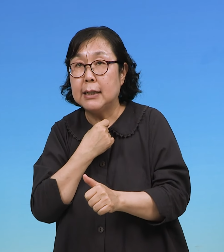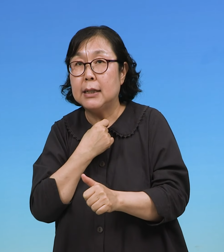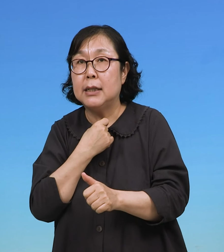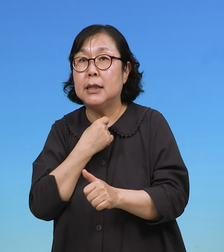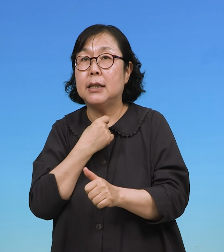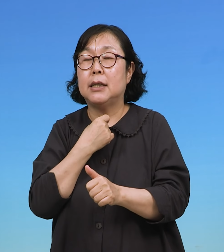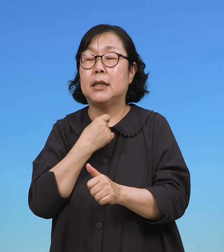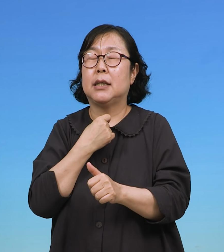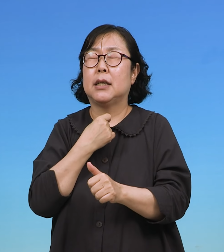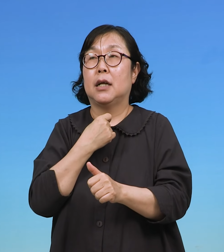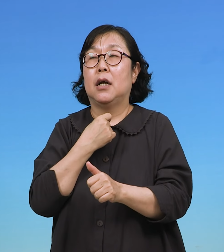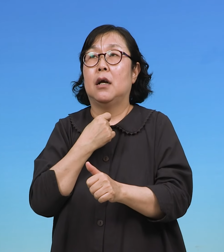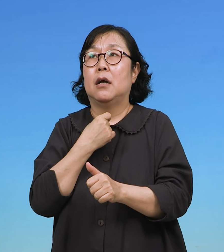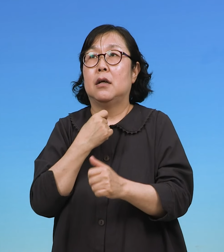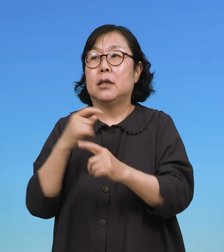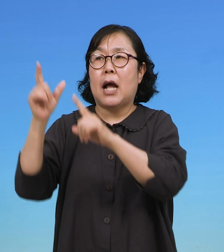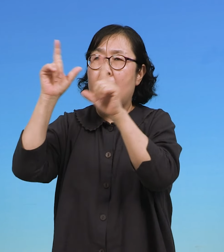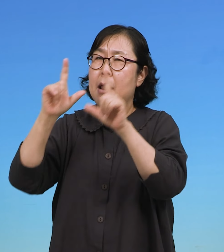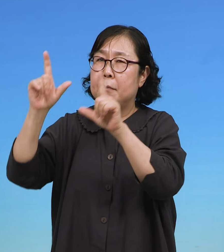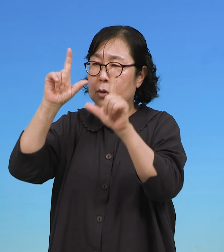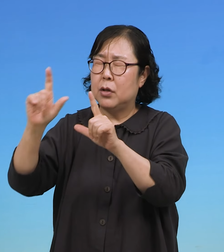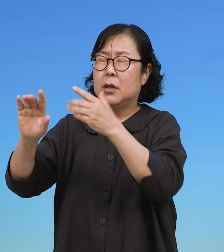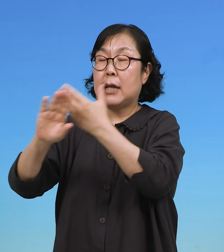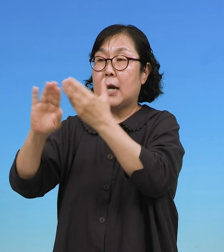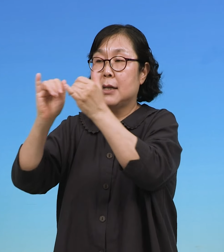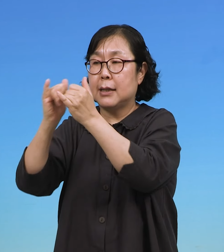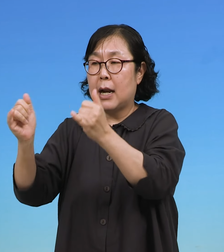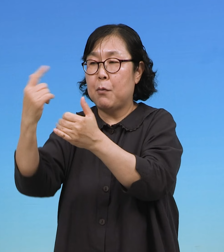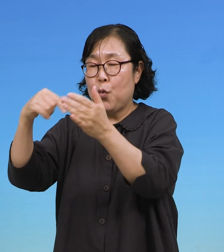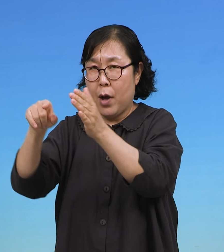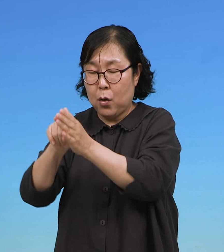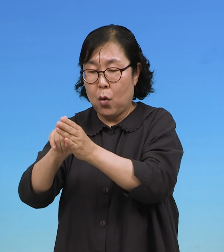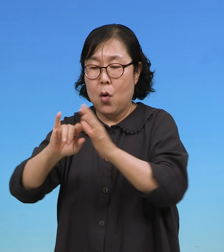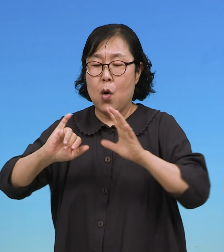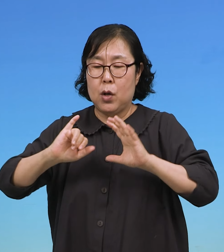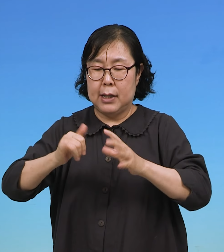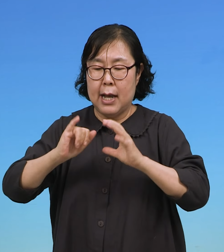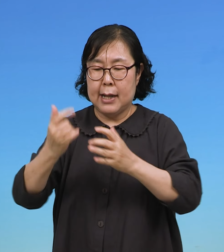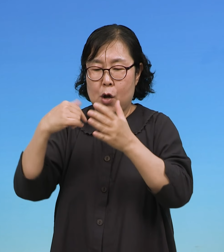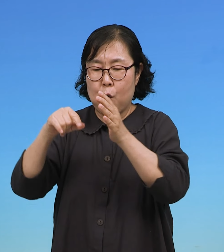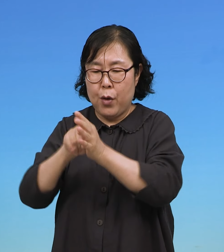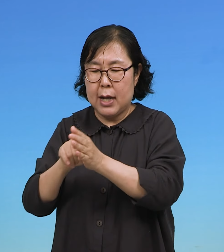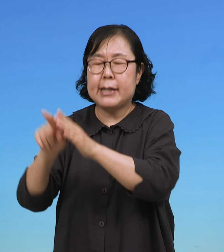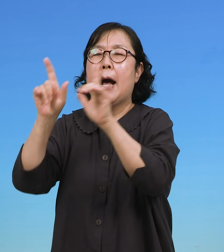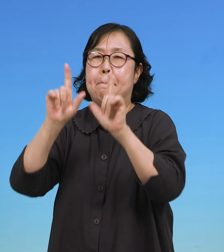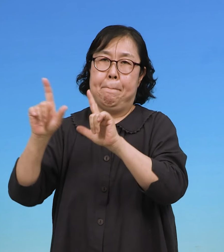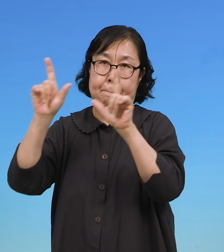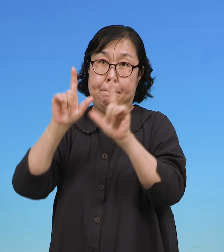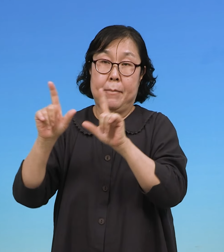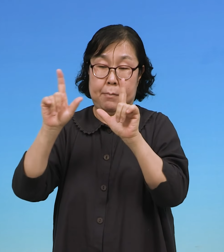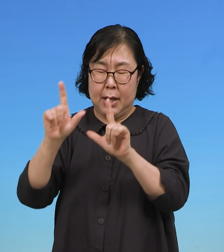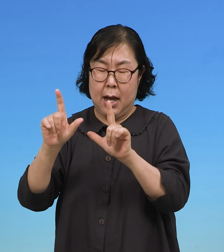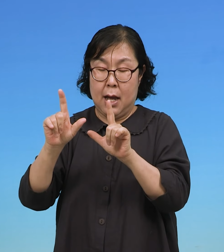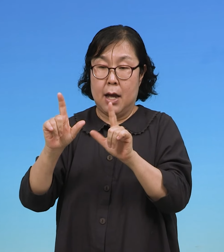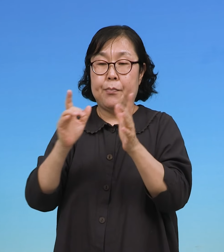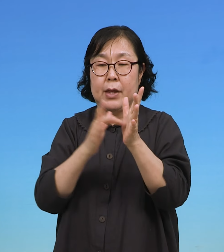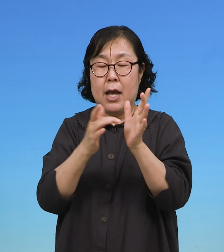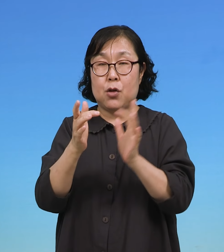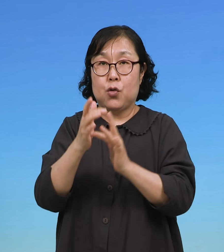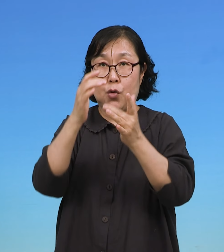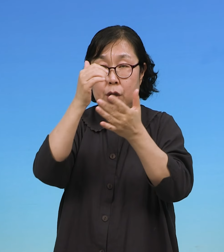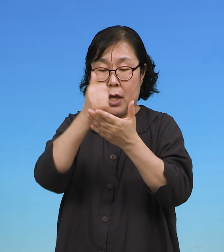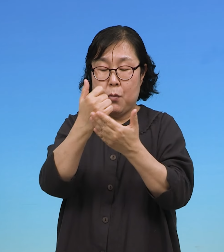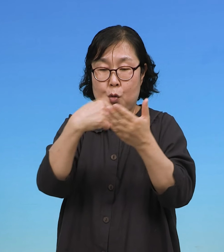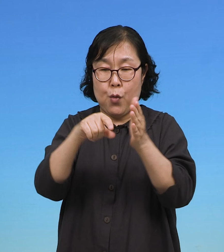신앙인 기독교가 지향하는 인생은 남을 위하고 세상을 위한 인생입니다.